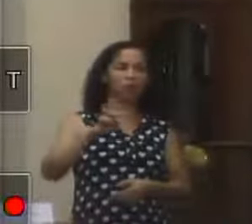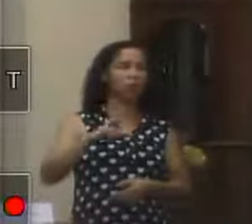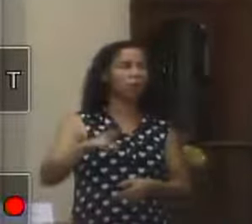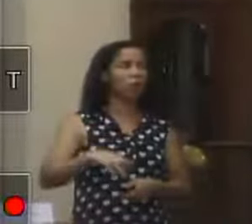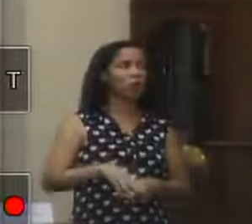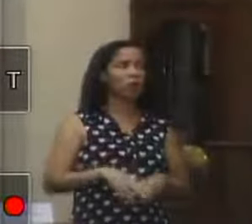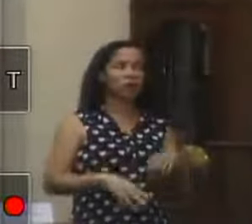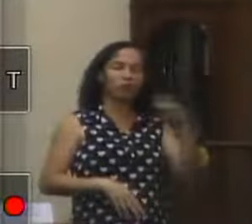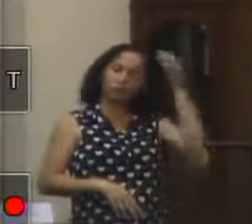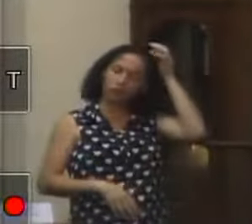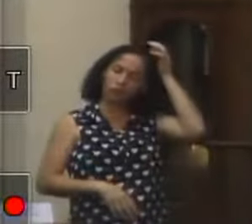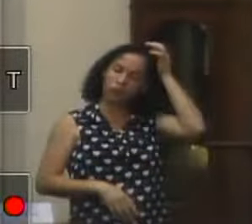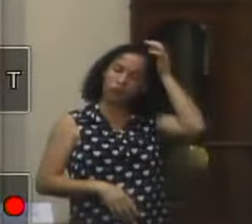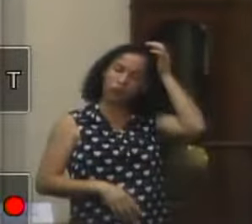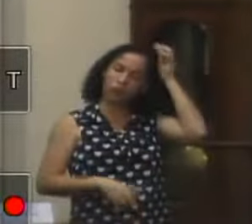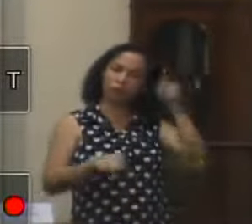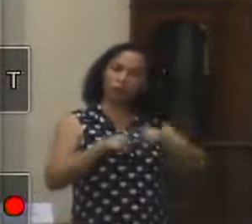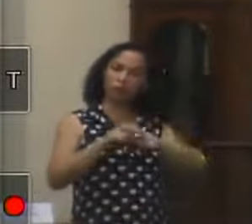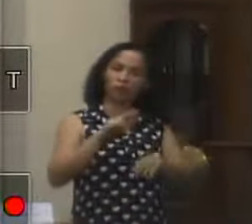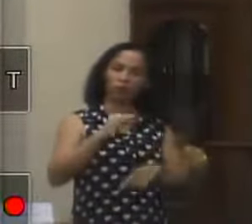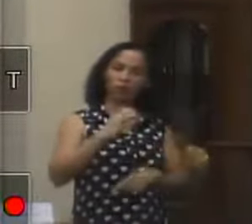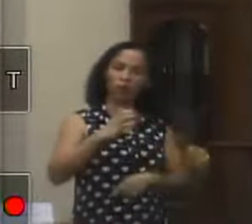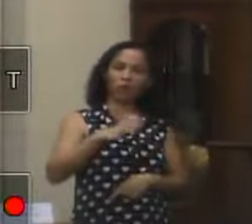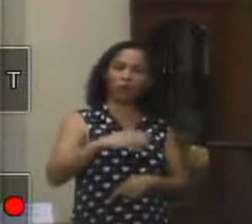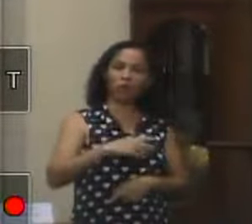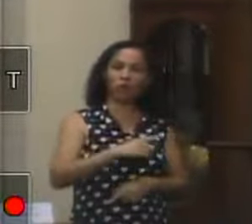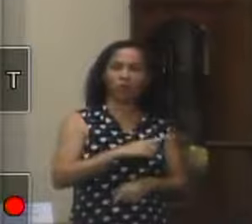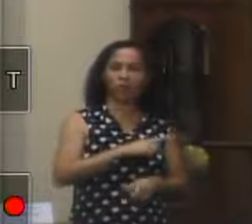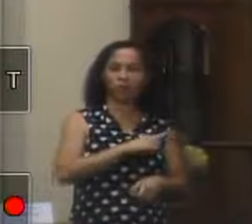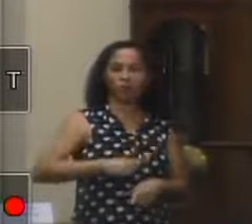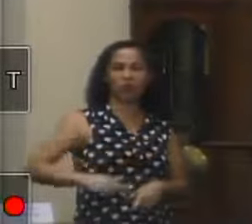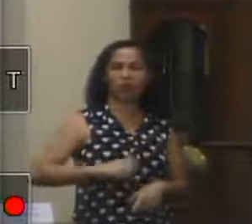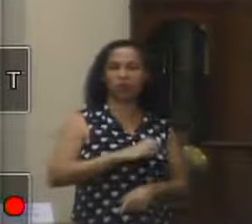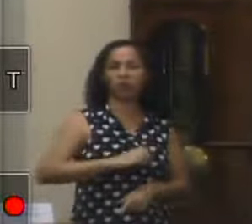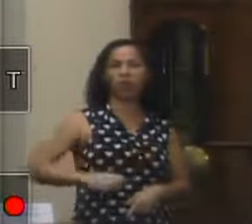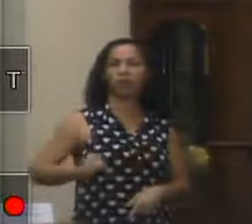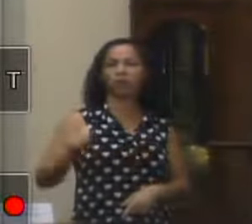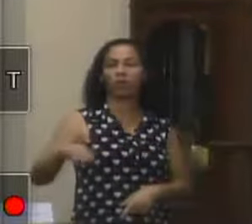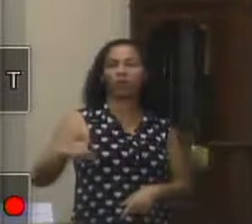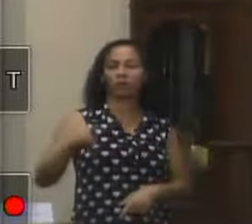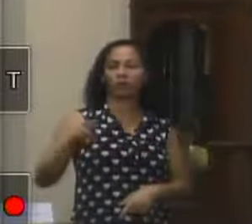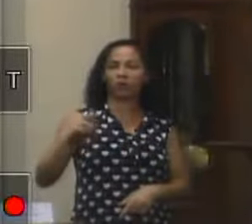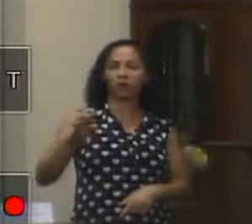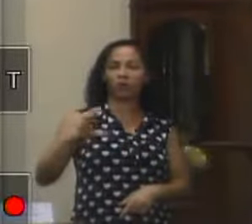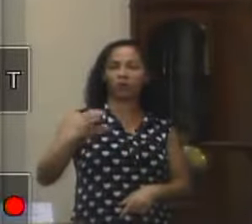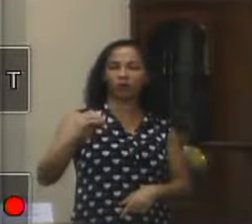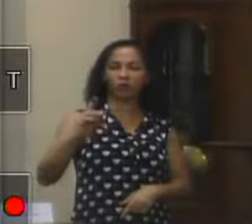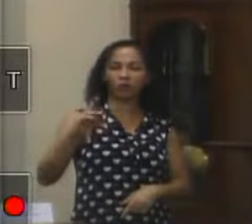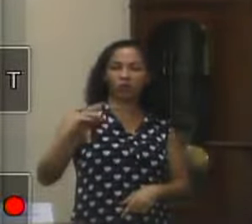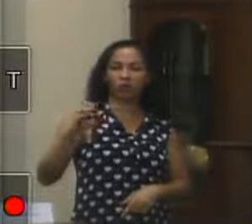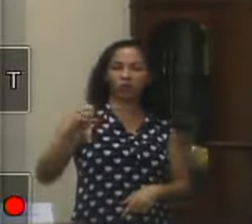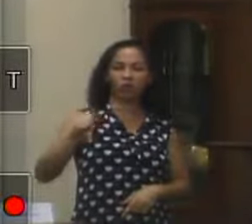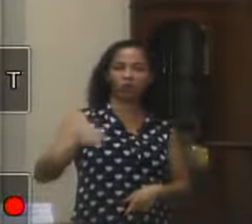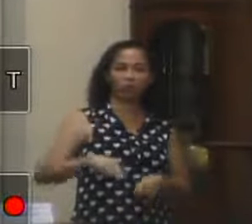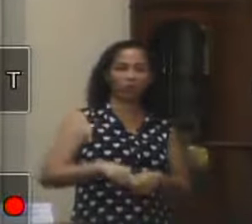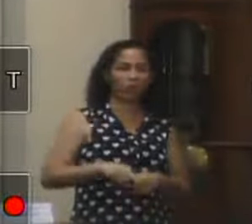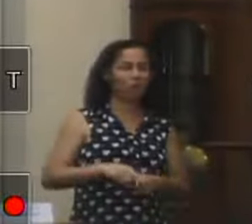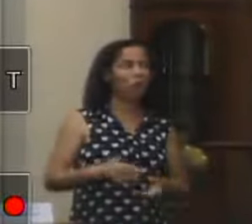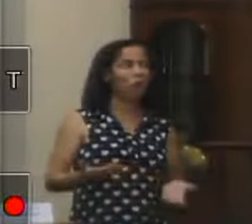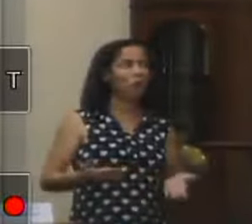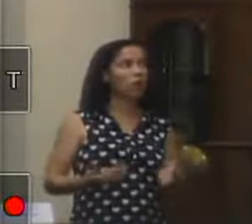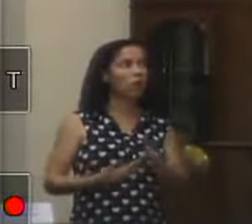nosso vice-governador e o André Correia já entrou no circuito e essa patrulha agrícola não vai voltar para o Estado, porque agora que começa